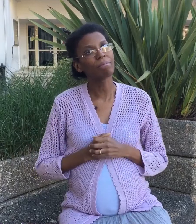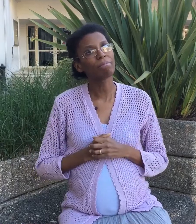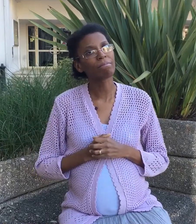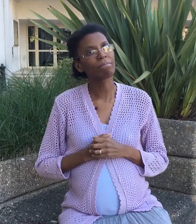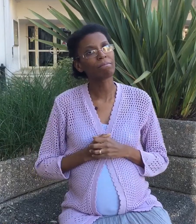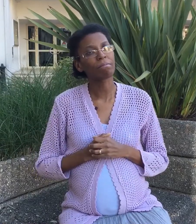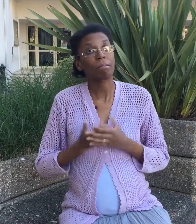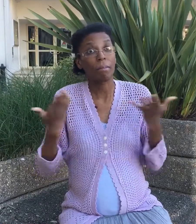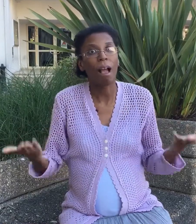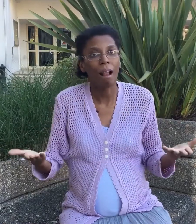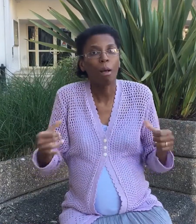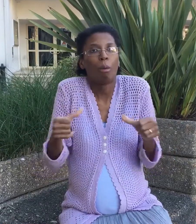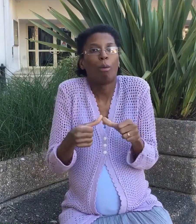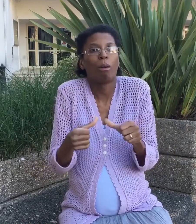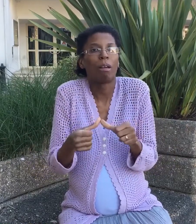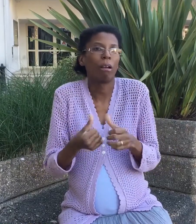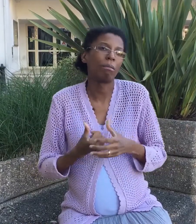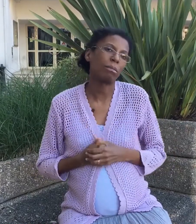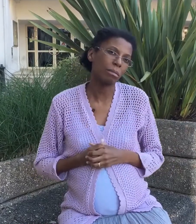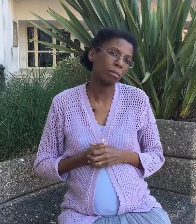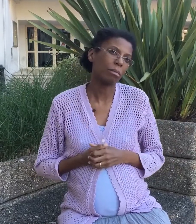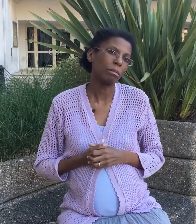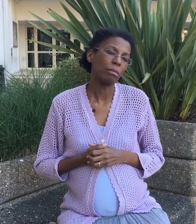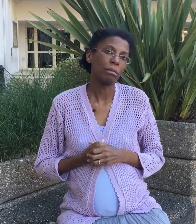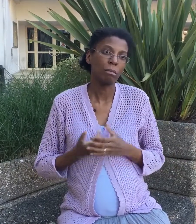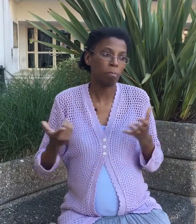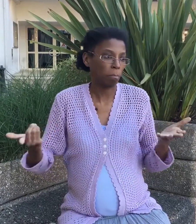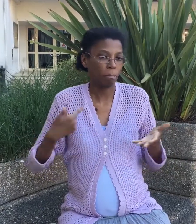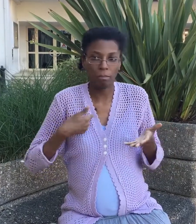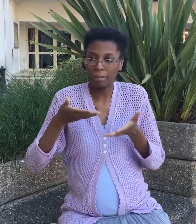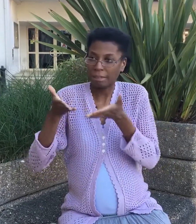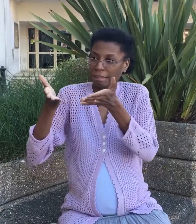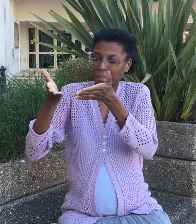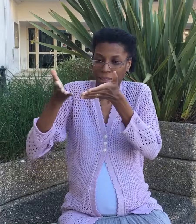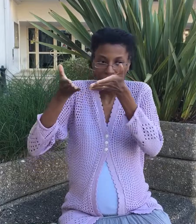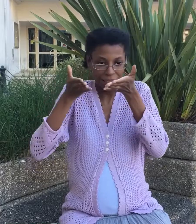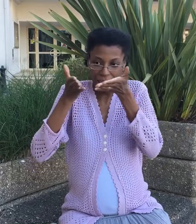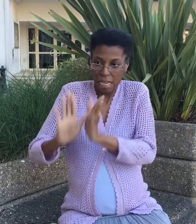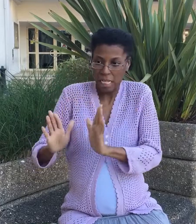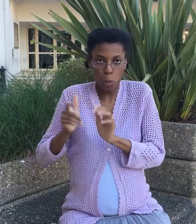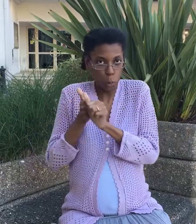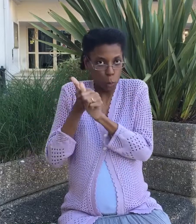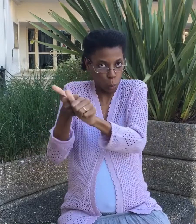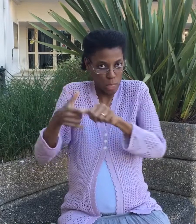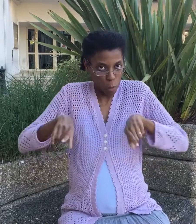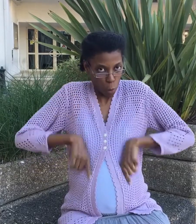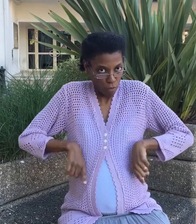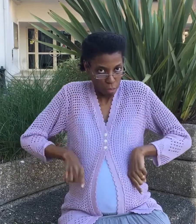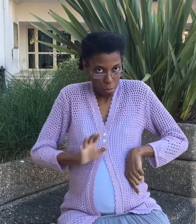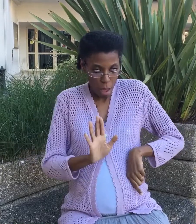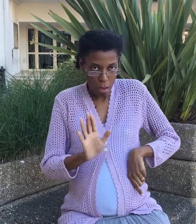prendre les mesures nécessaires. et de